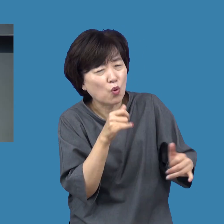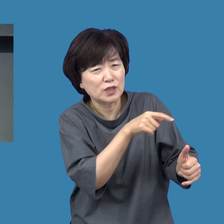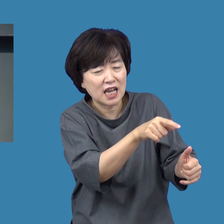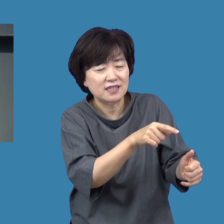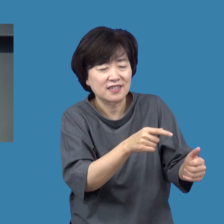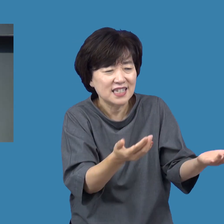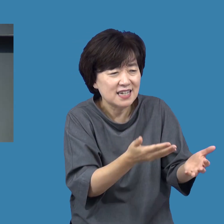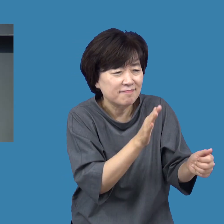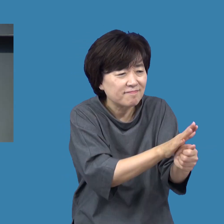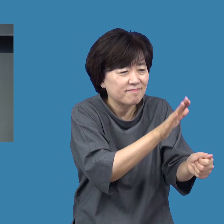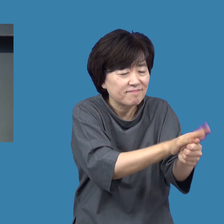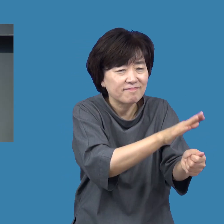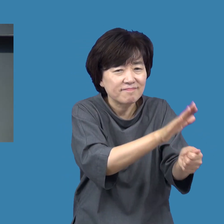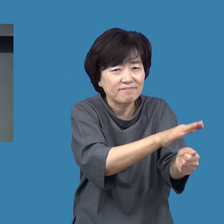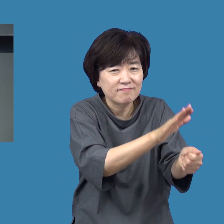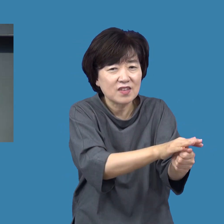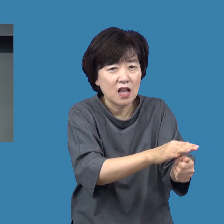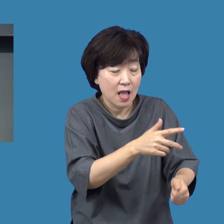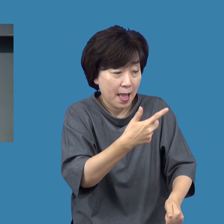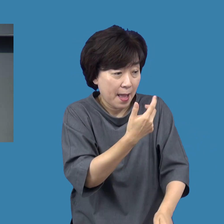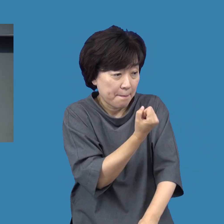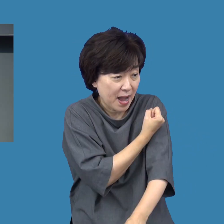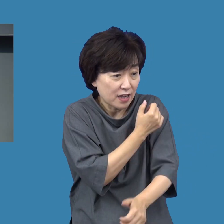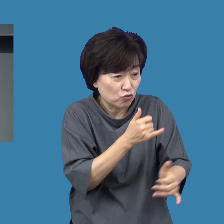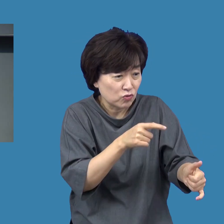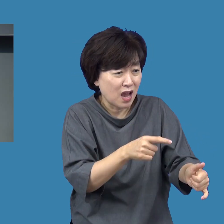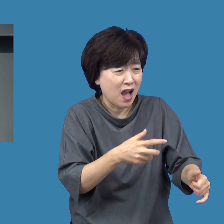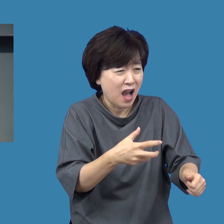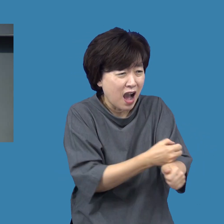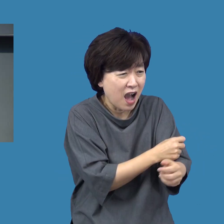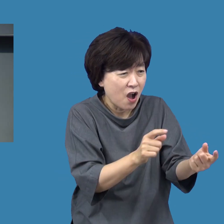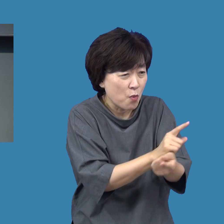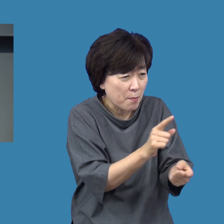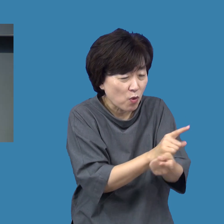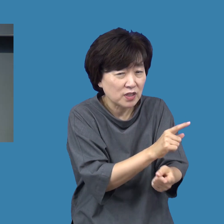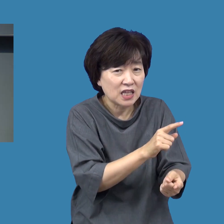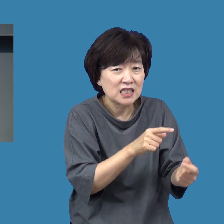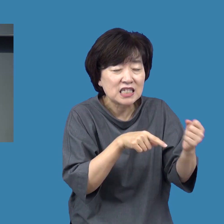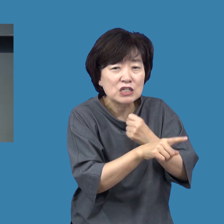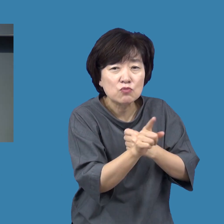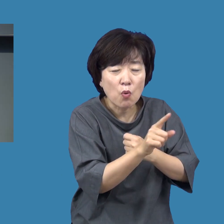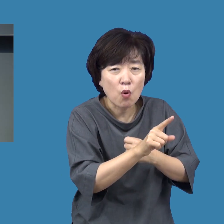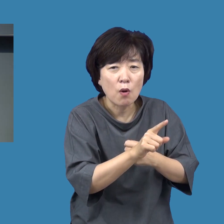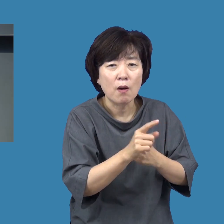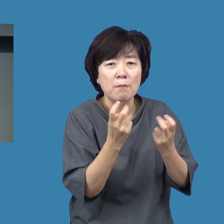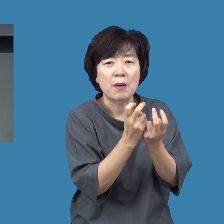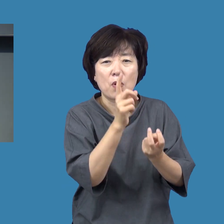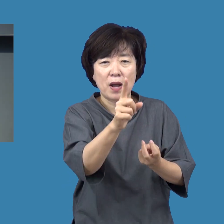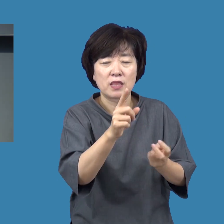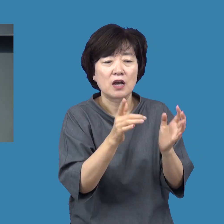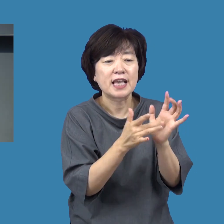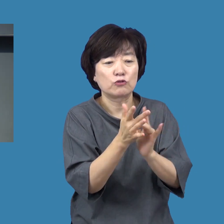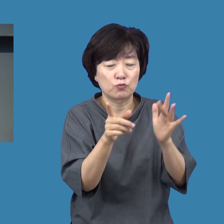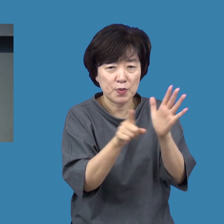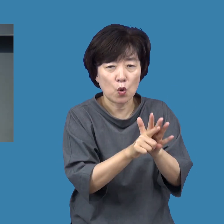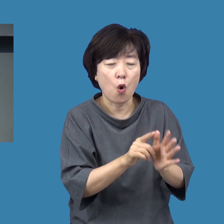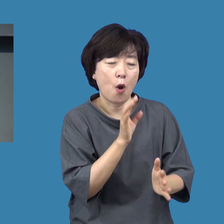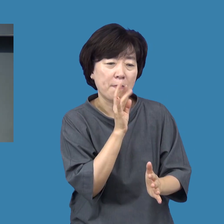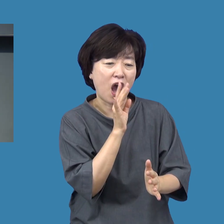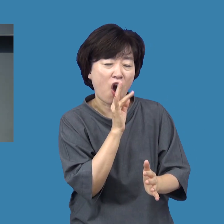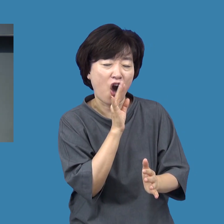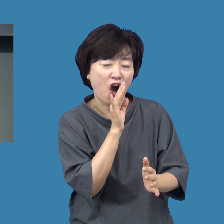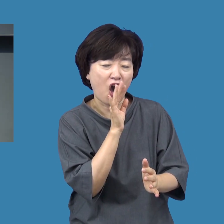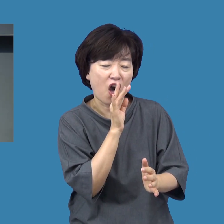사역하신 분인데 이 마약 중독자들이 엄청나게 치유되고 회복됐는데 딱 방법이 하나였어요. 예수 믿게 하고 방언 받게 하고 방언 기도한